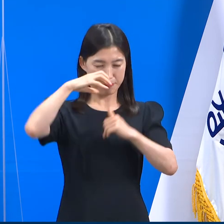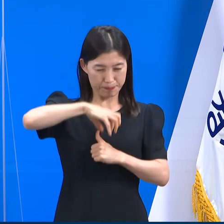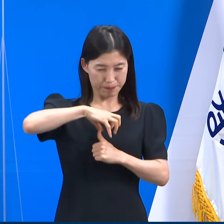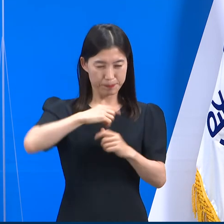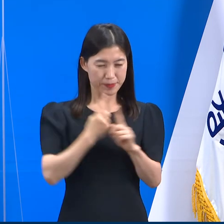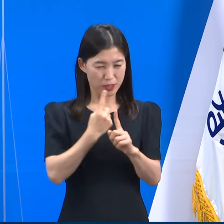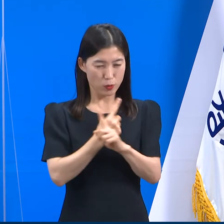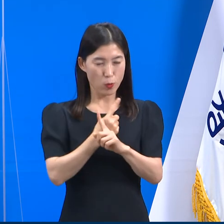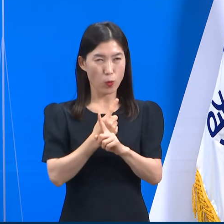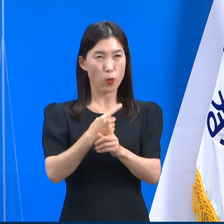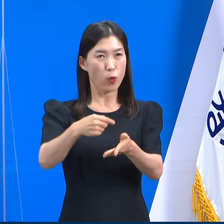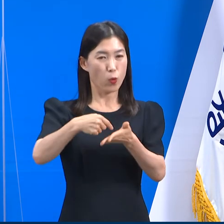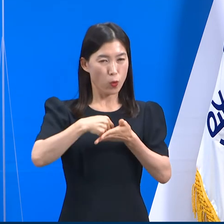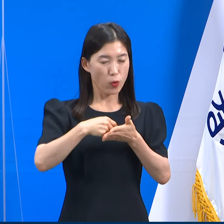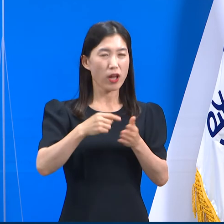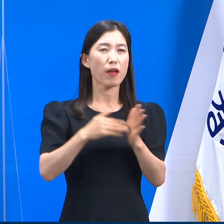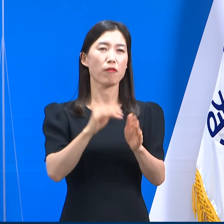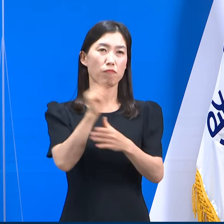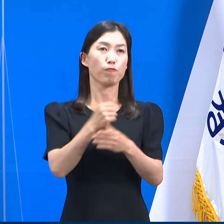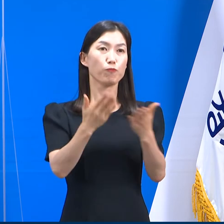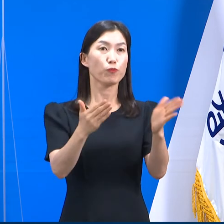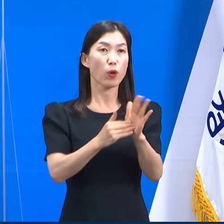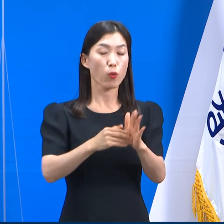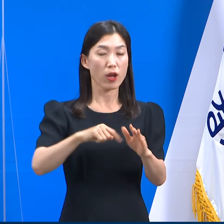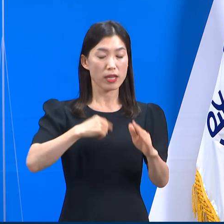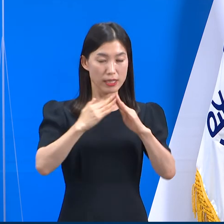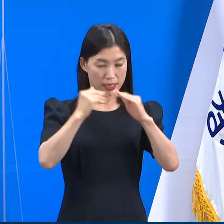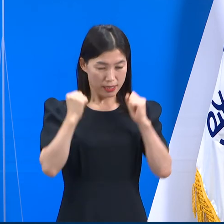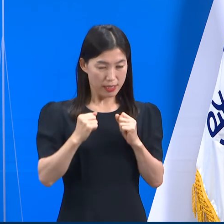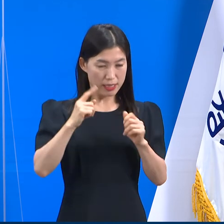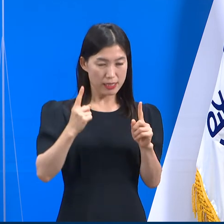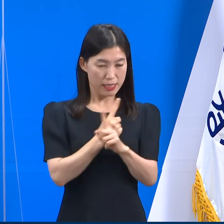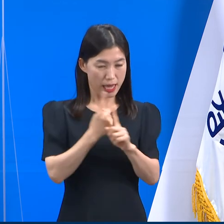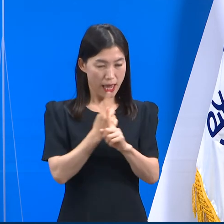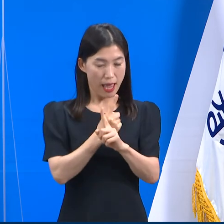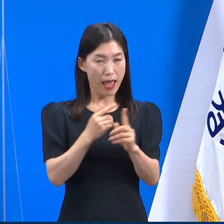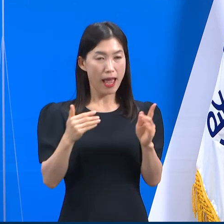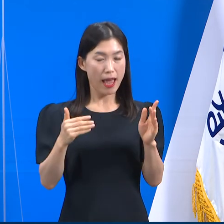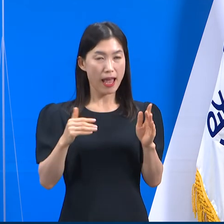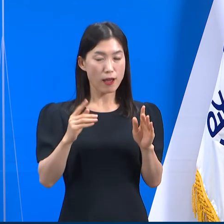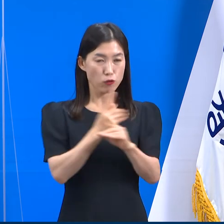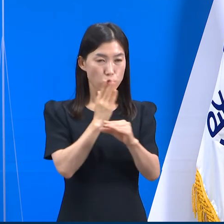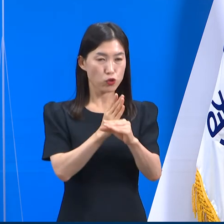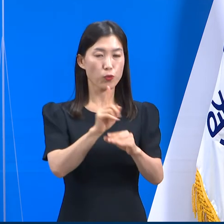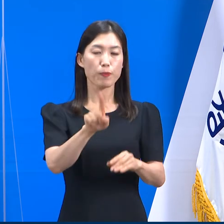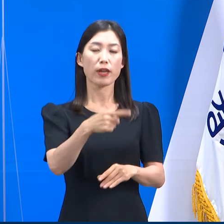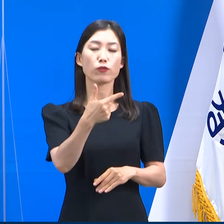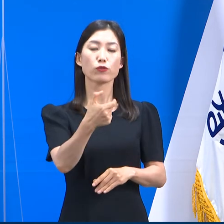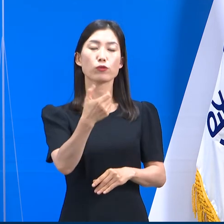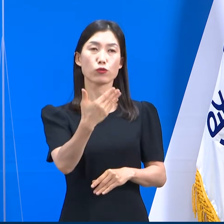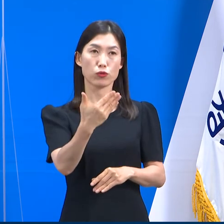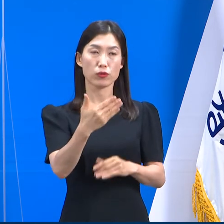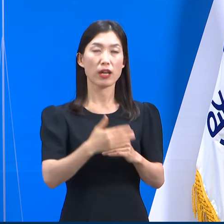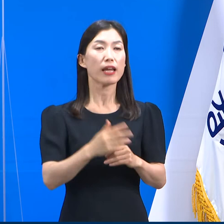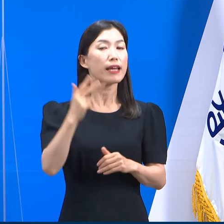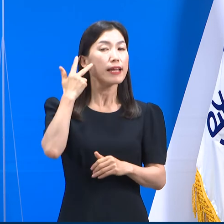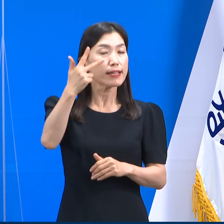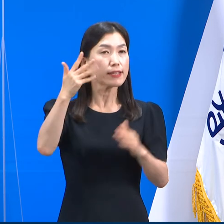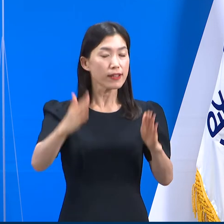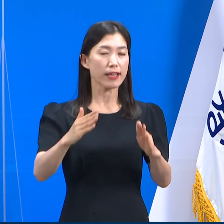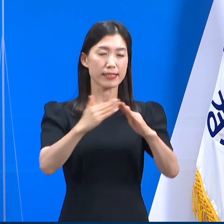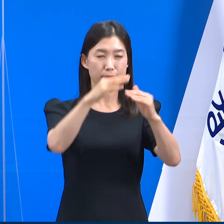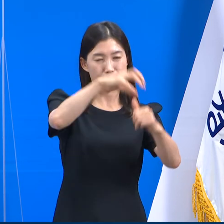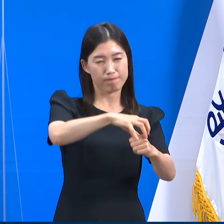활용하여 관리를 받았고, 현재 자가치료 진행 중인 인원은 169명입니다. 지난 1주간 자가치료 이용자